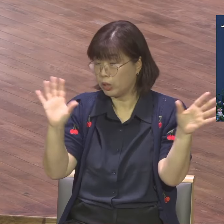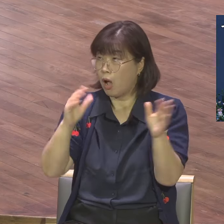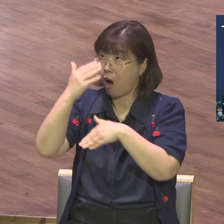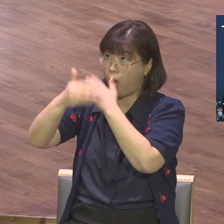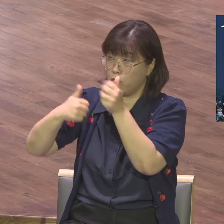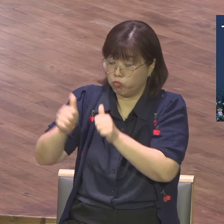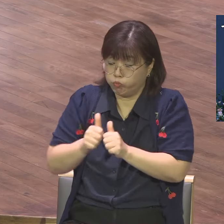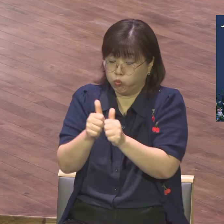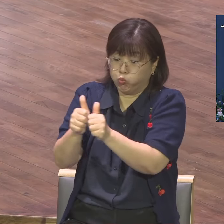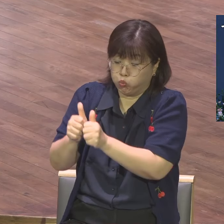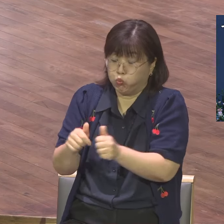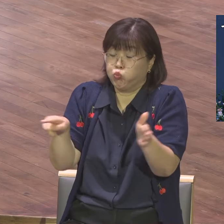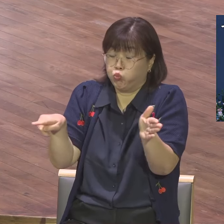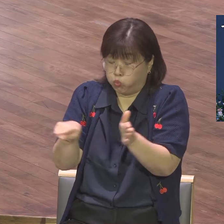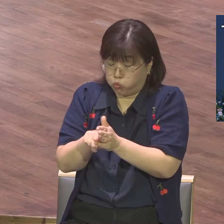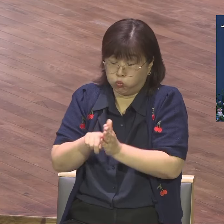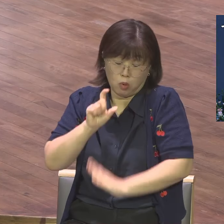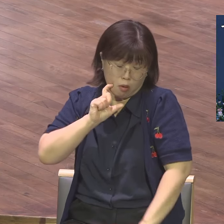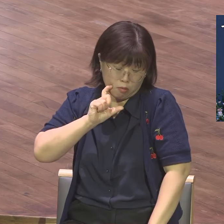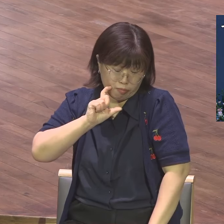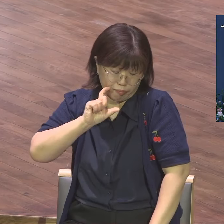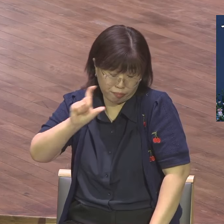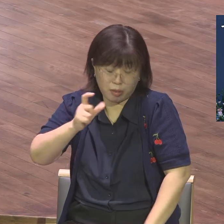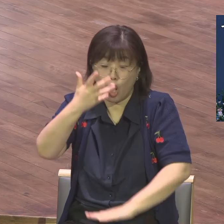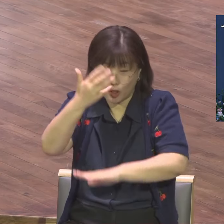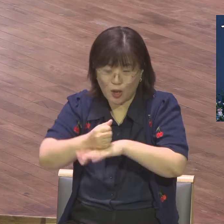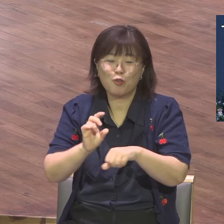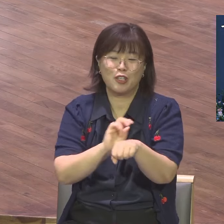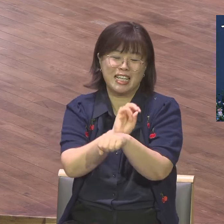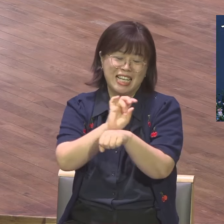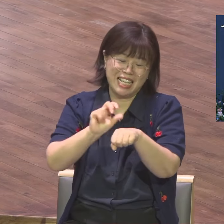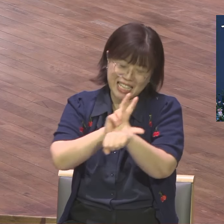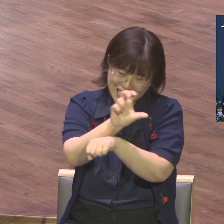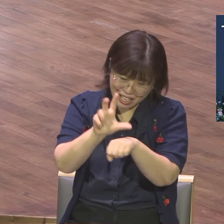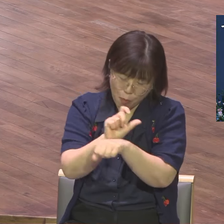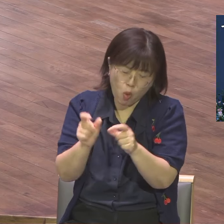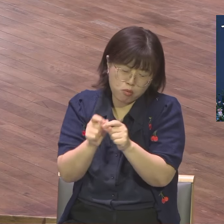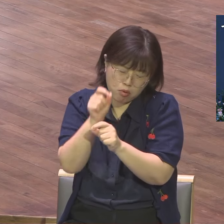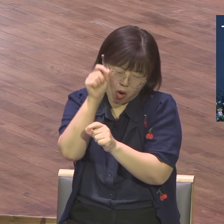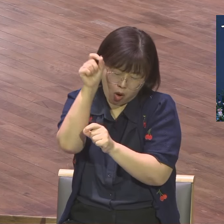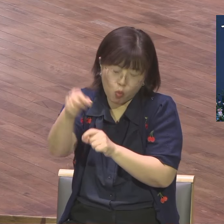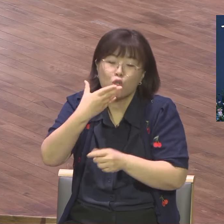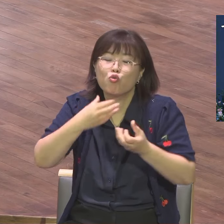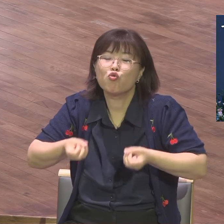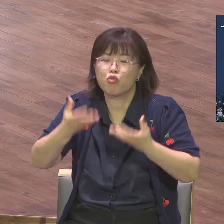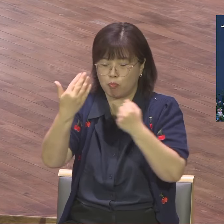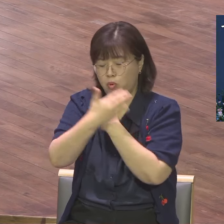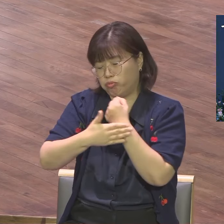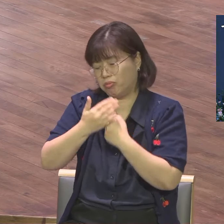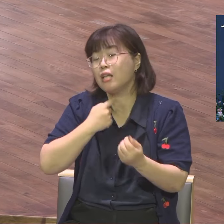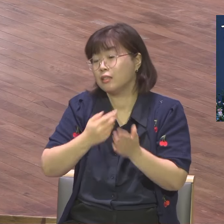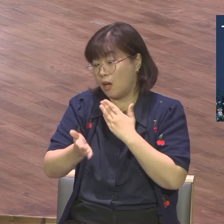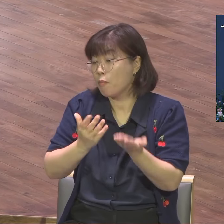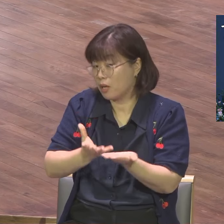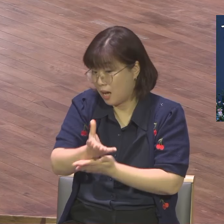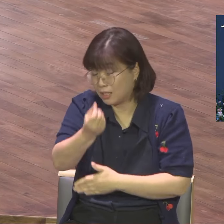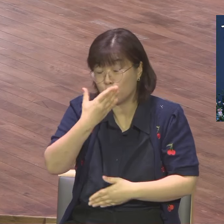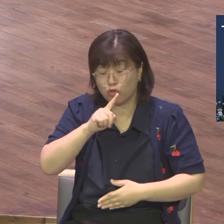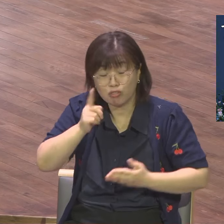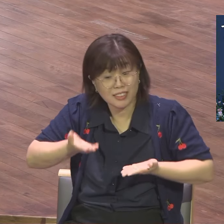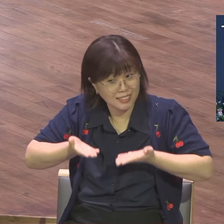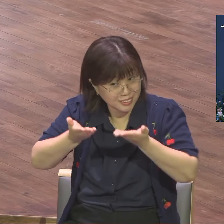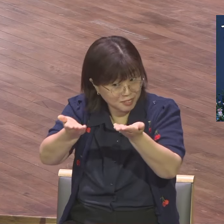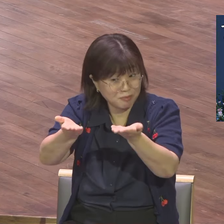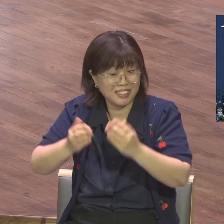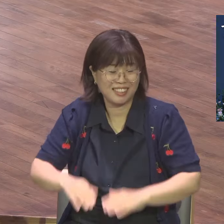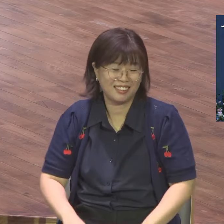영원한 기업, 작품, 유산을 남기기를 주의 이름으로 축복합니다. 그럼 첫째로 사랑에 대한 기대입니다.